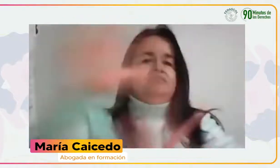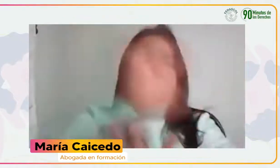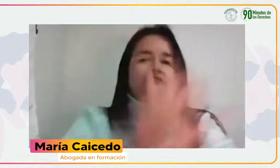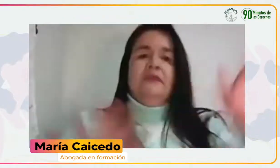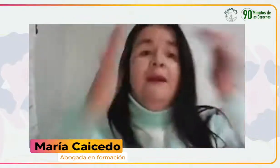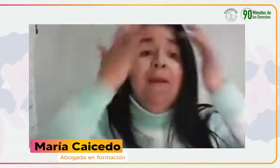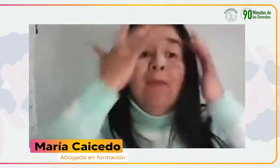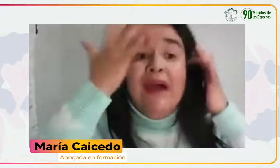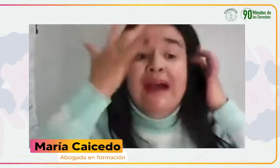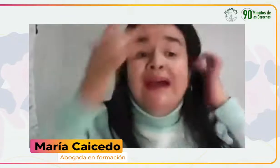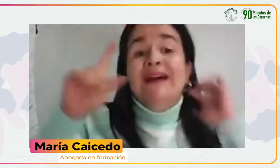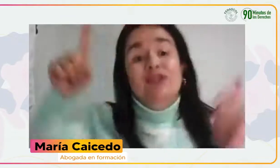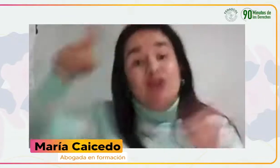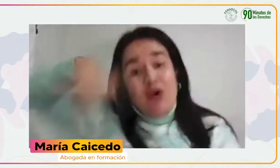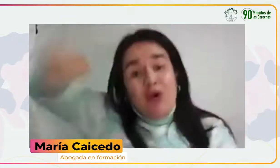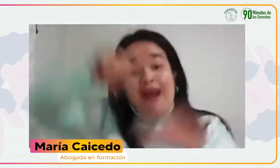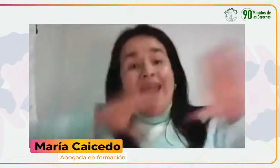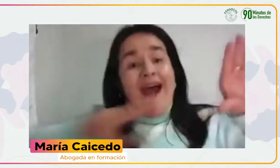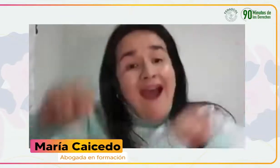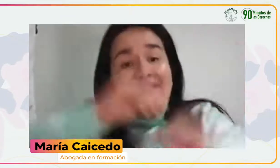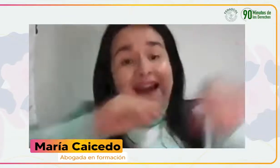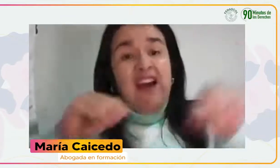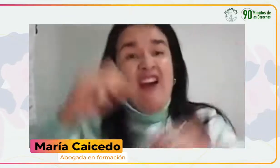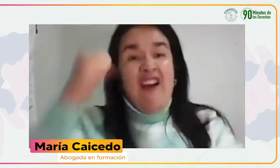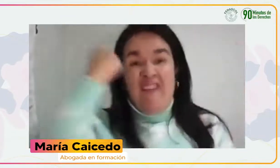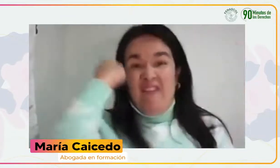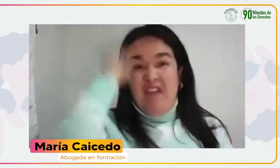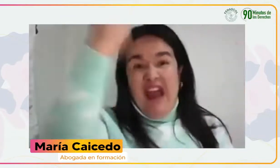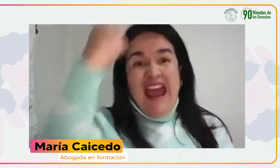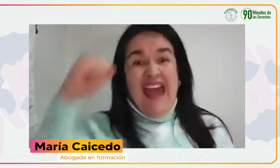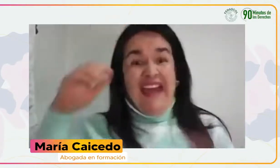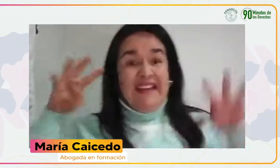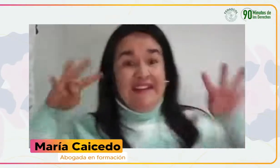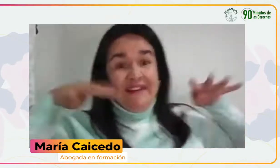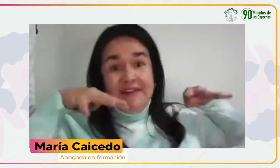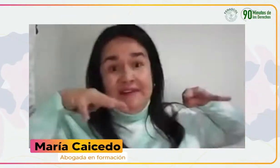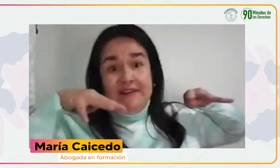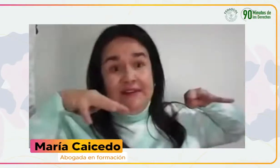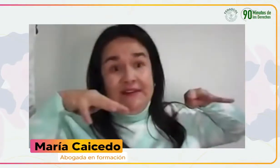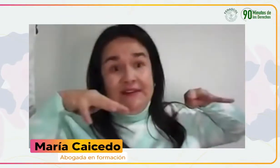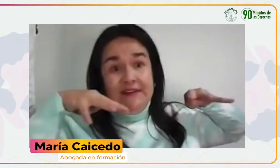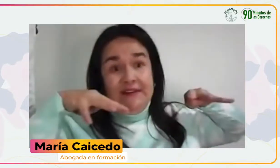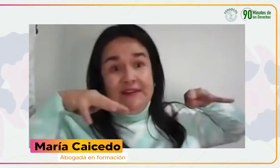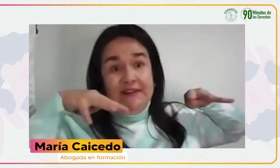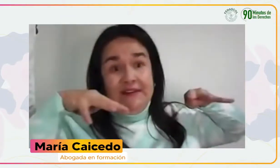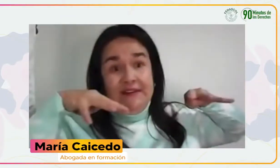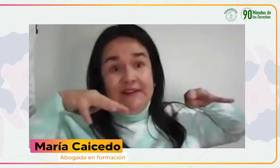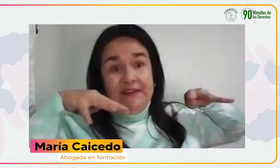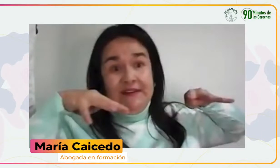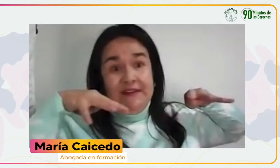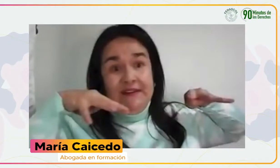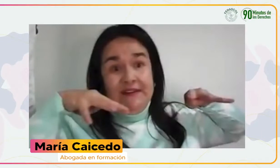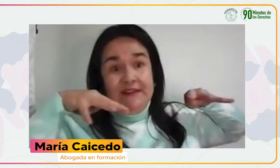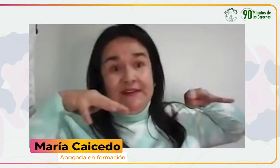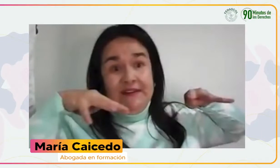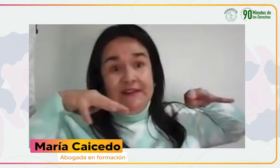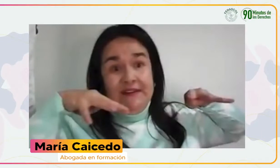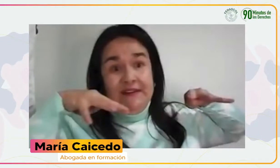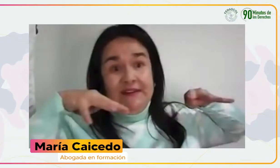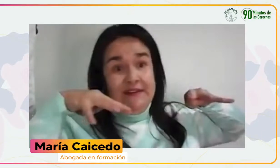no es claro. Por ejemplo, para mí no lo es, porque generalmente se habla de feminismo y